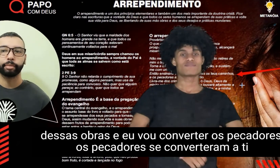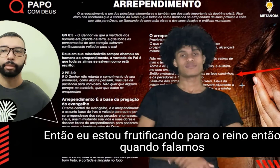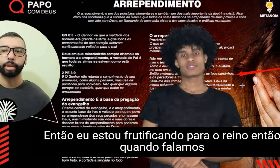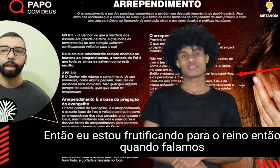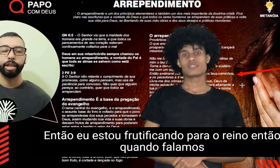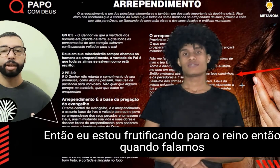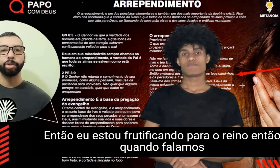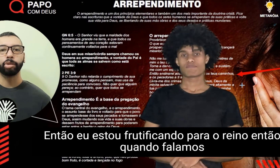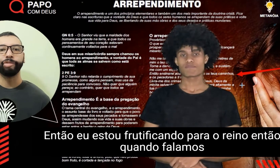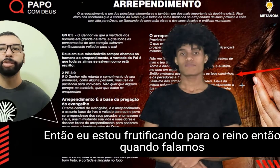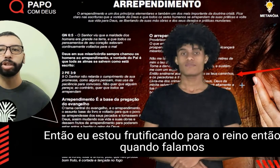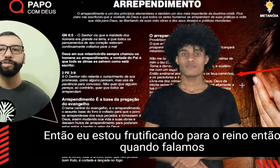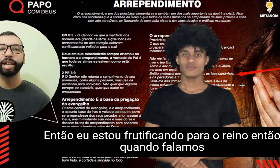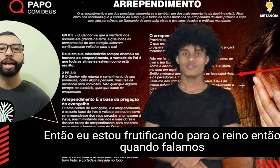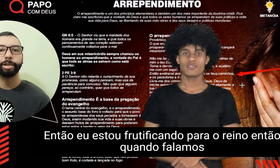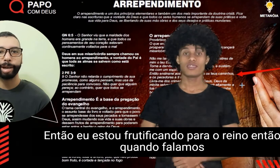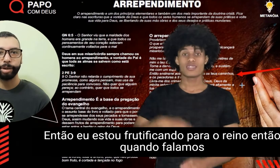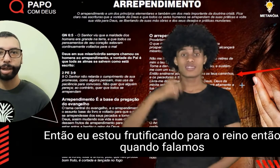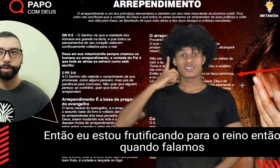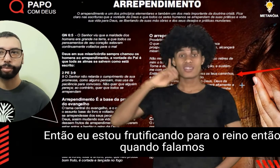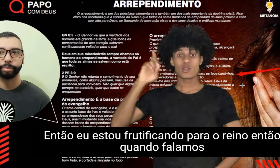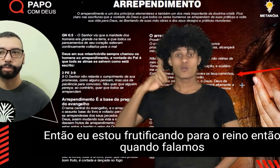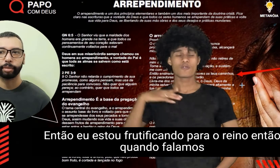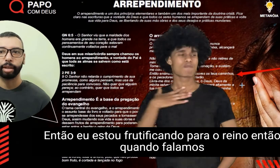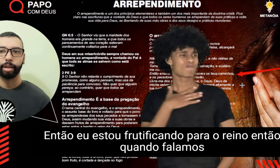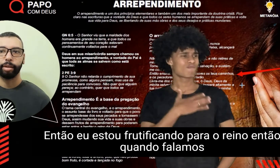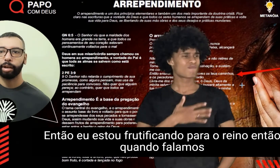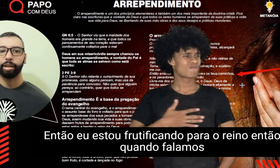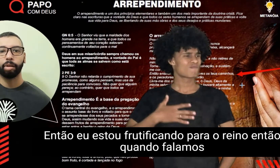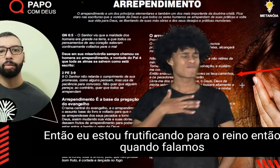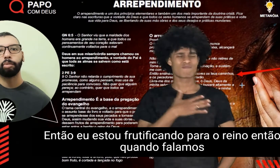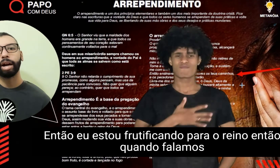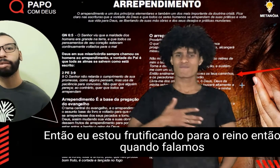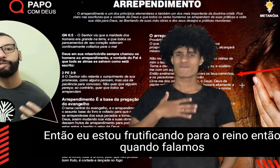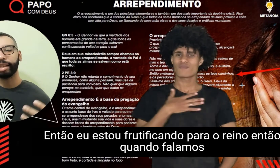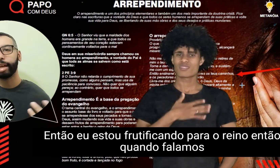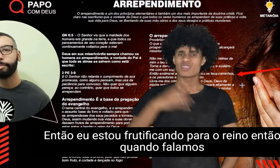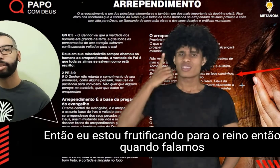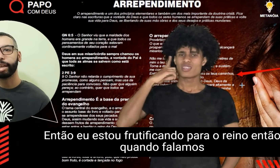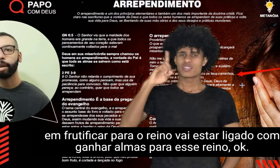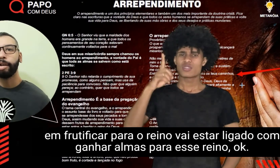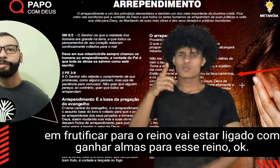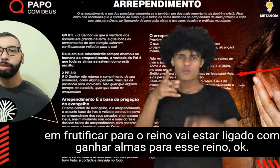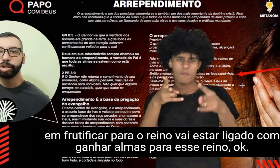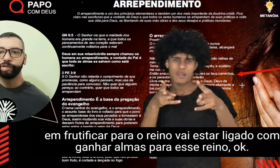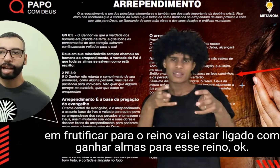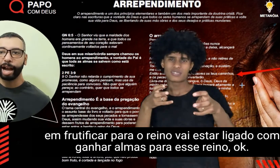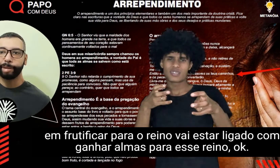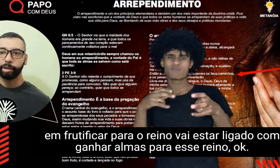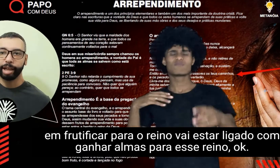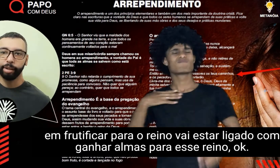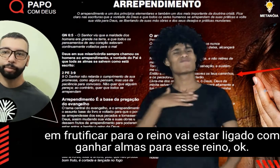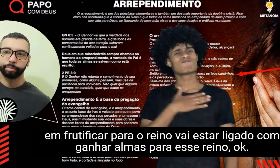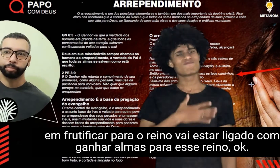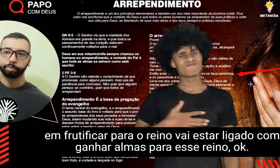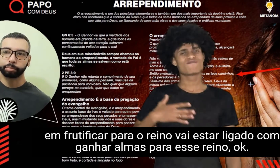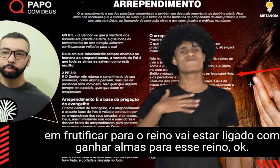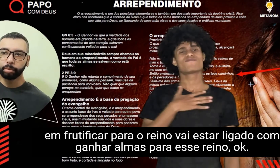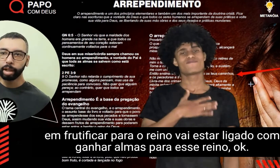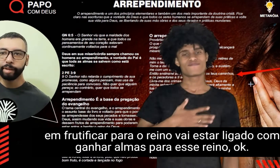ti. Então eu estou frutificando para o reino. Então, quando falamos em frutificar para o